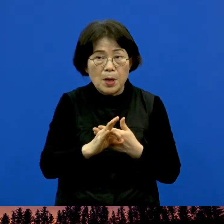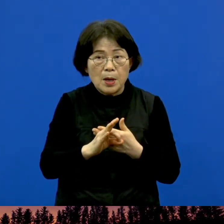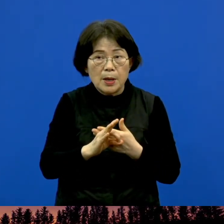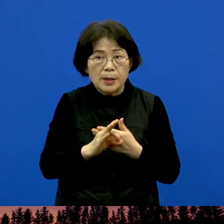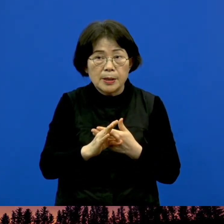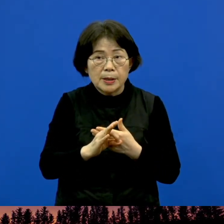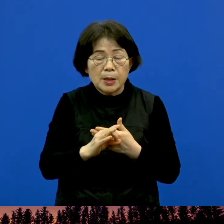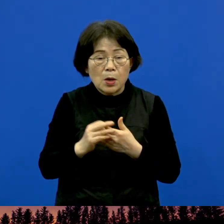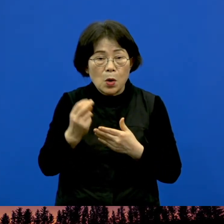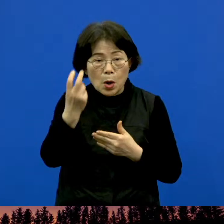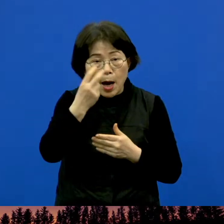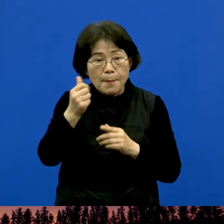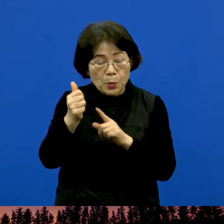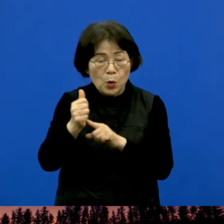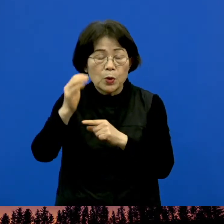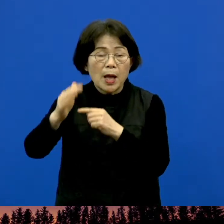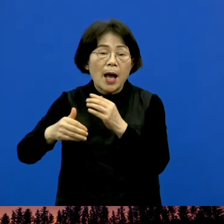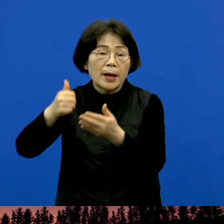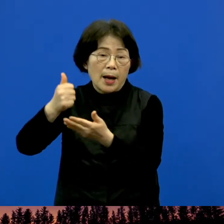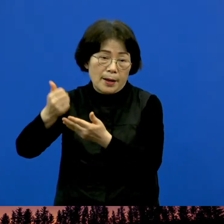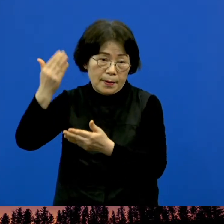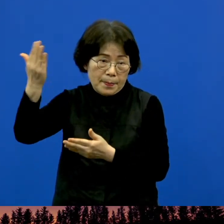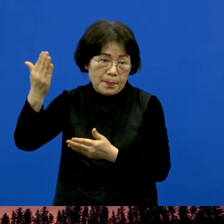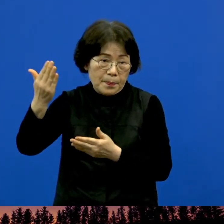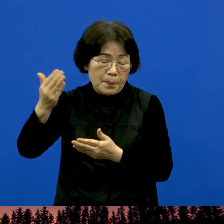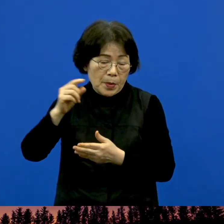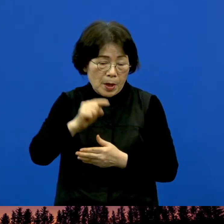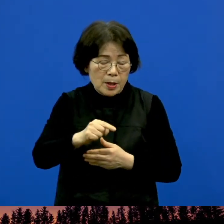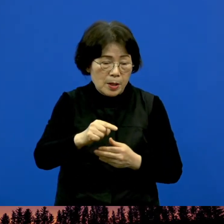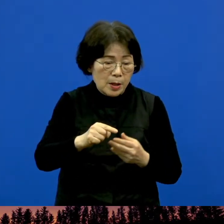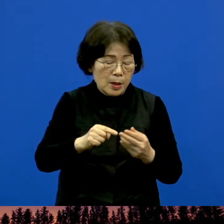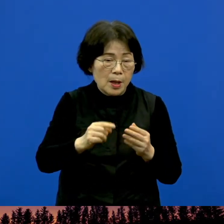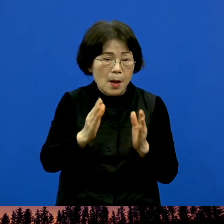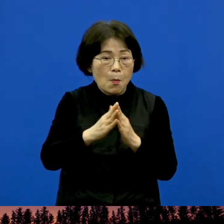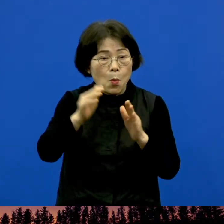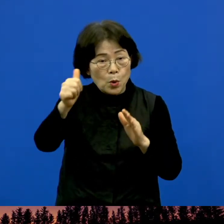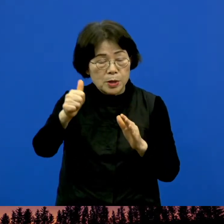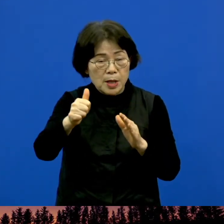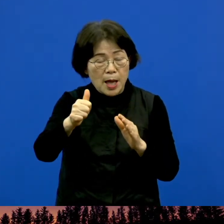총감독은 하나님이시고 현장